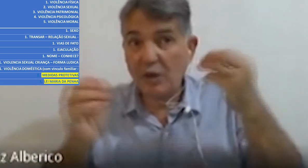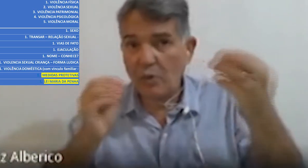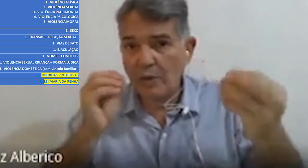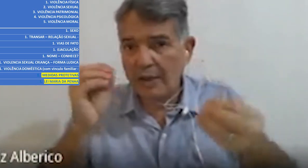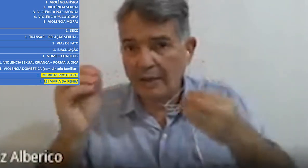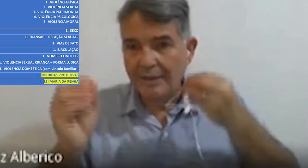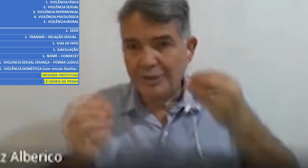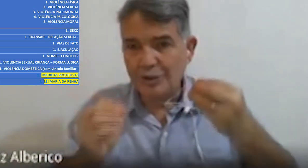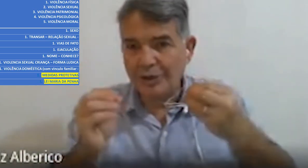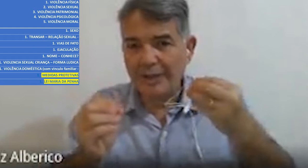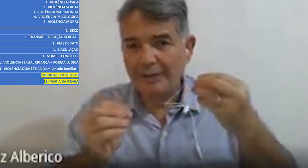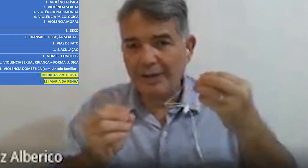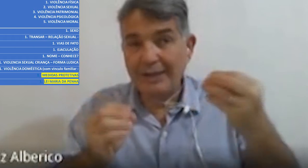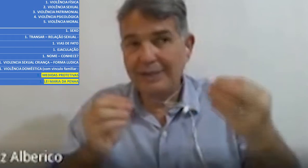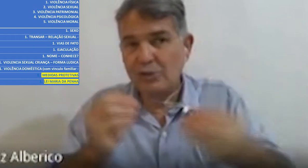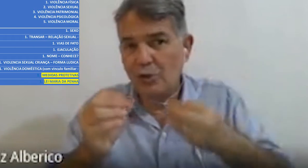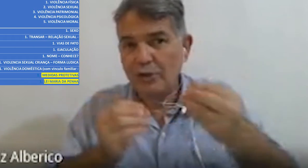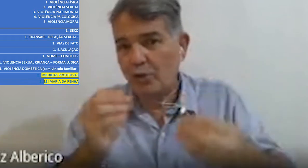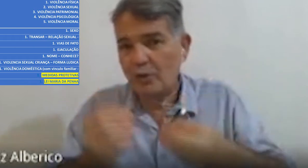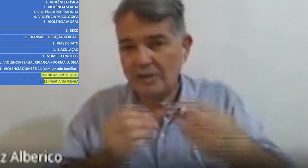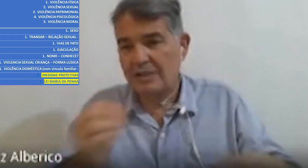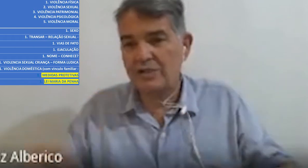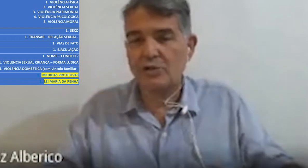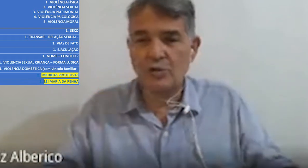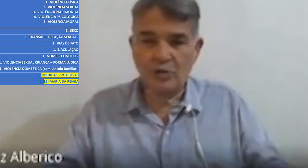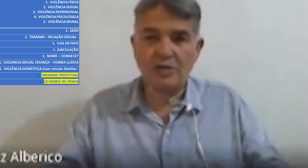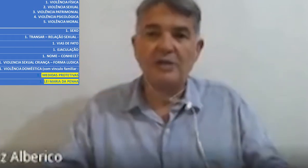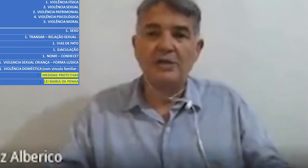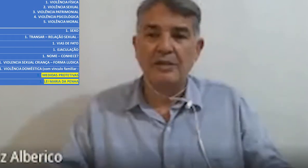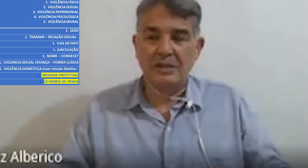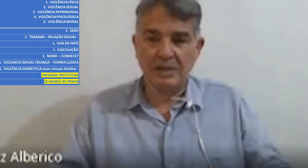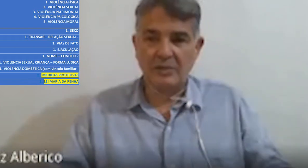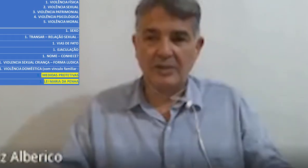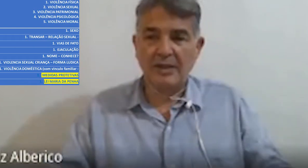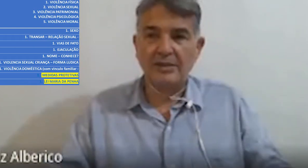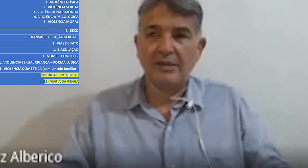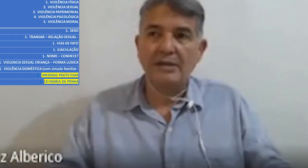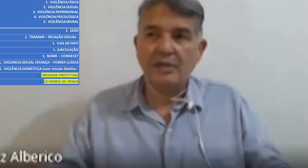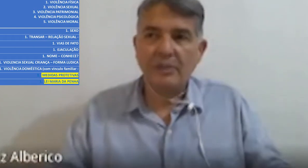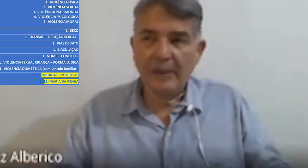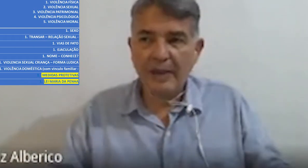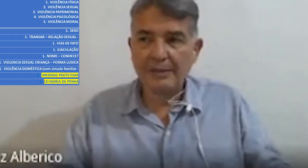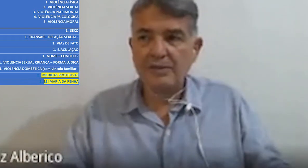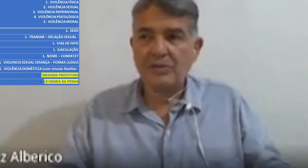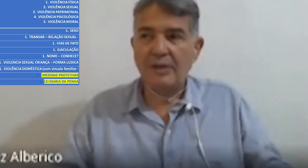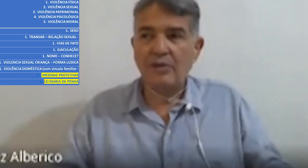como é que Soler analisou e trouxe essas discussões da sexualidade. Tem uma parte que Soler